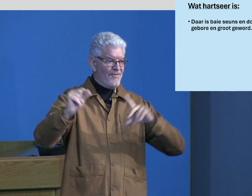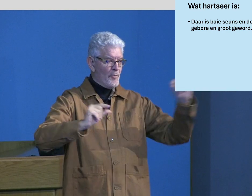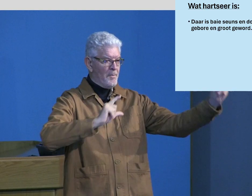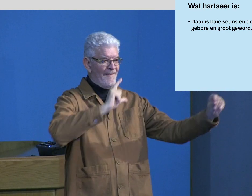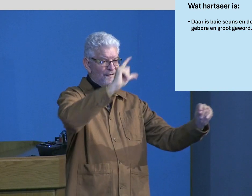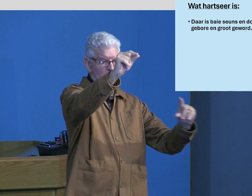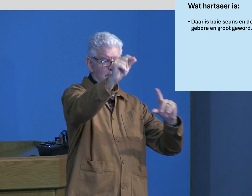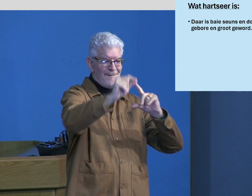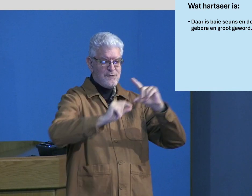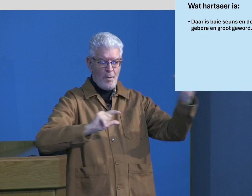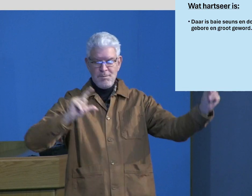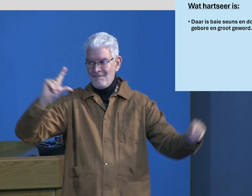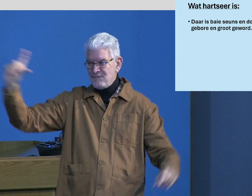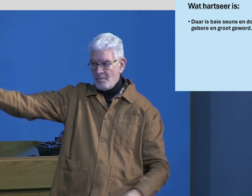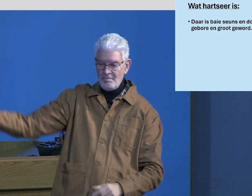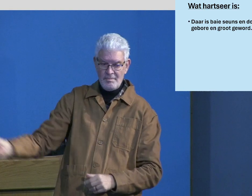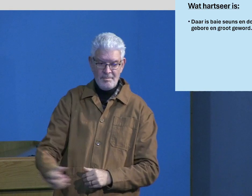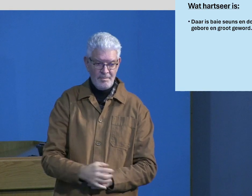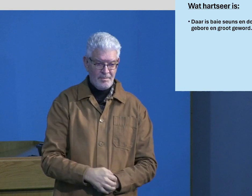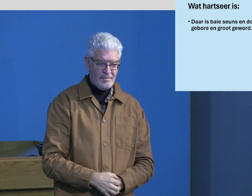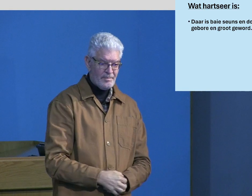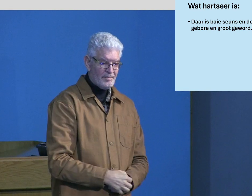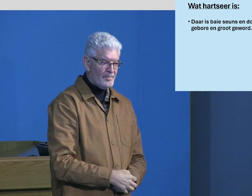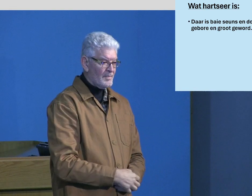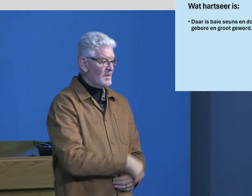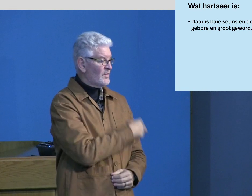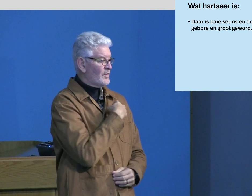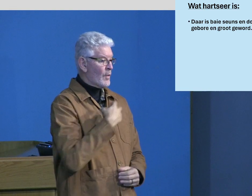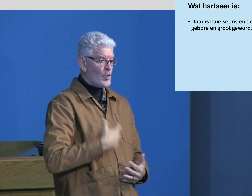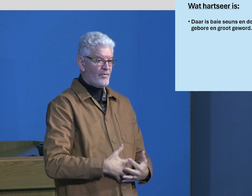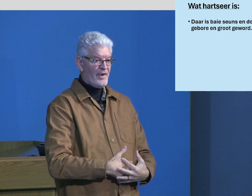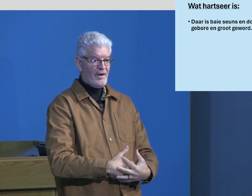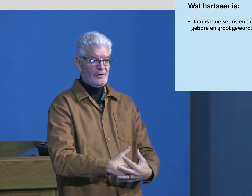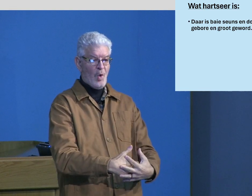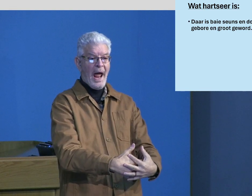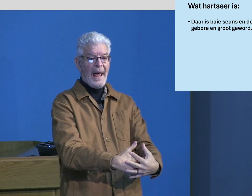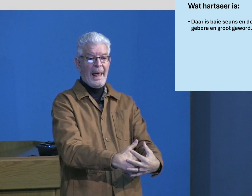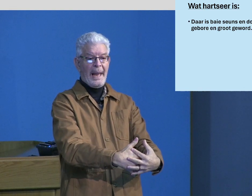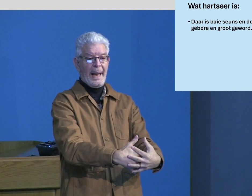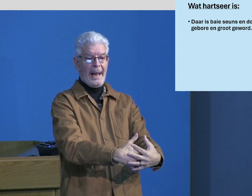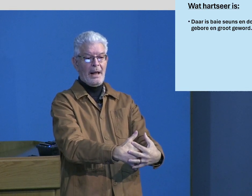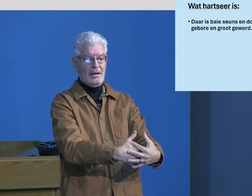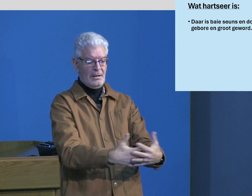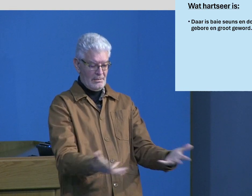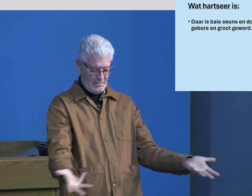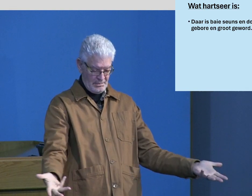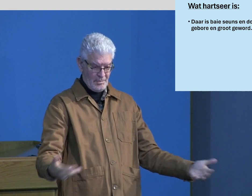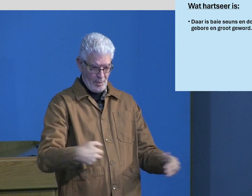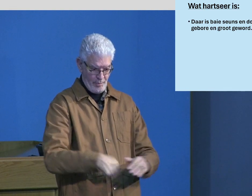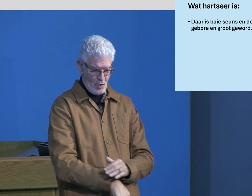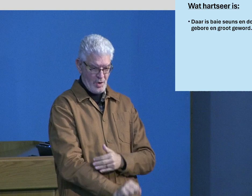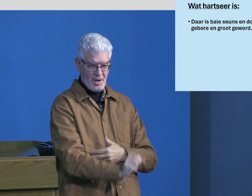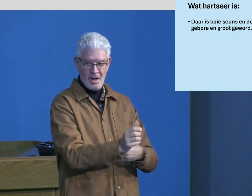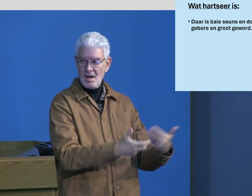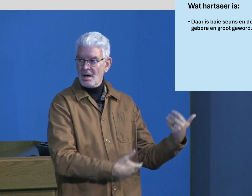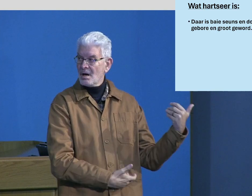Pa het miskien sy verpligtinge versuim en weggehardloop, vrou is swanger, babietjie